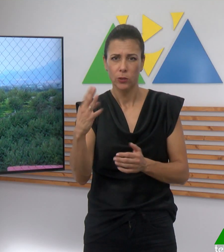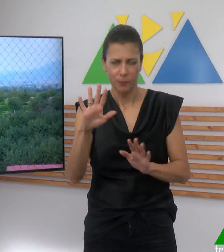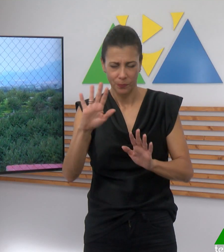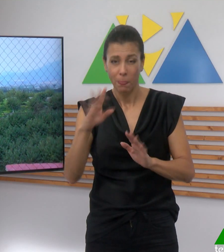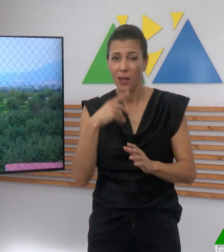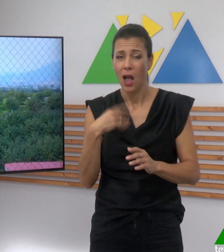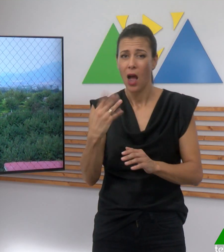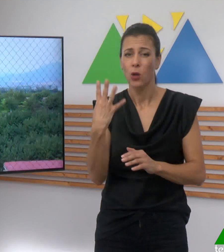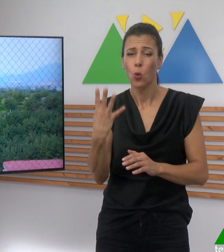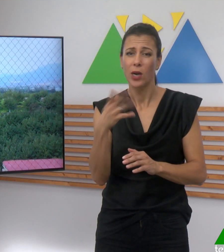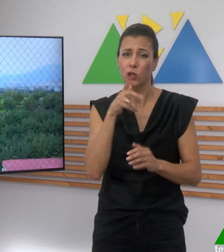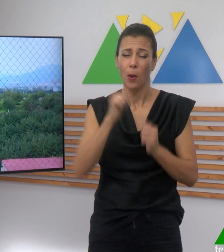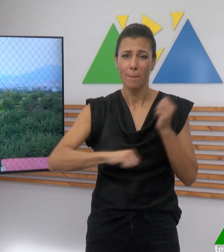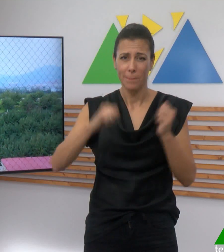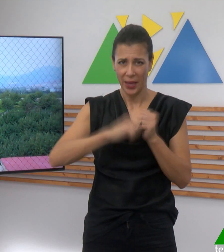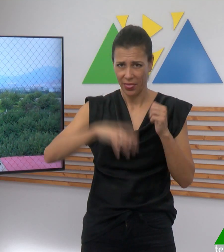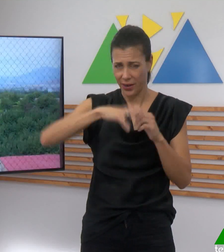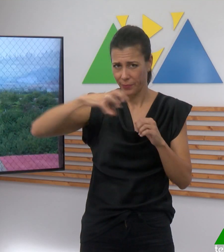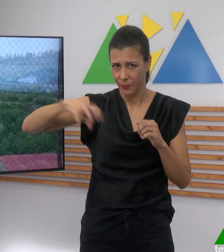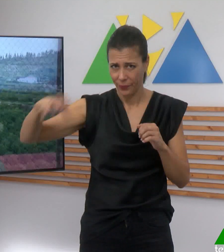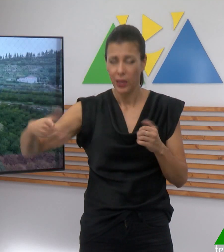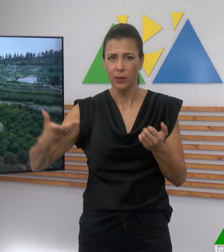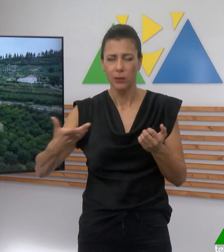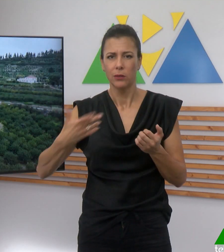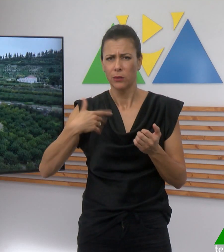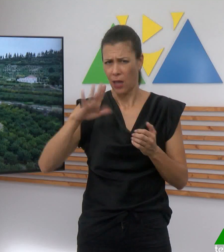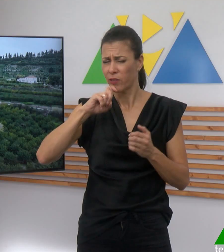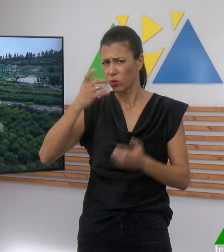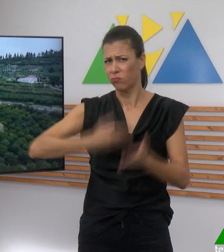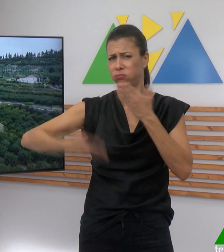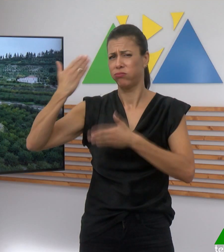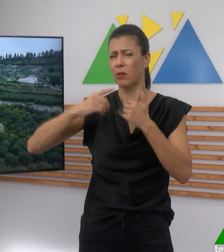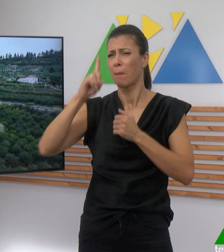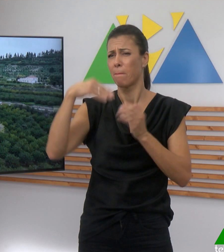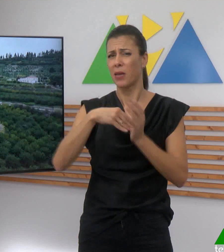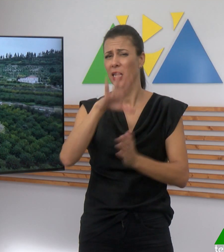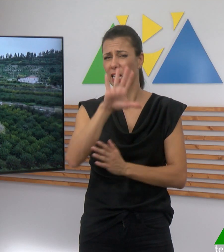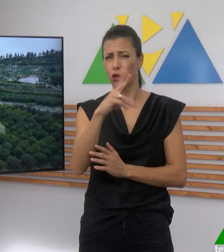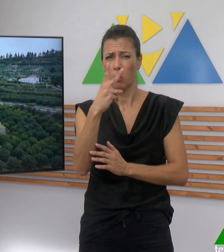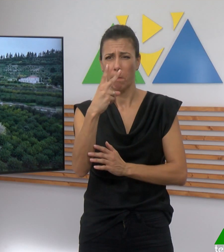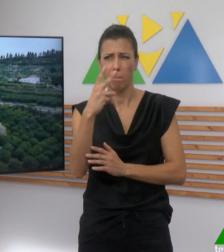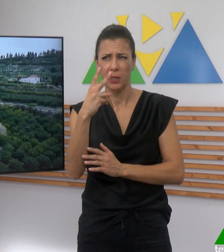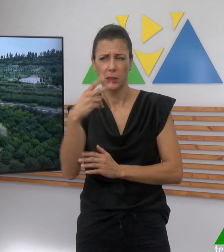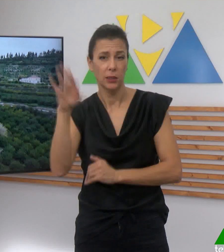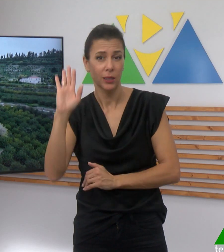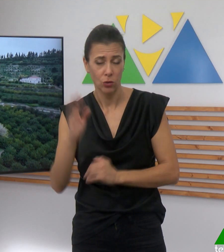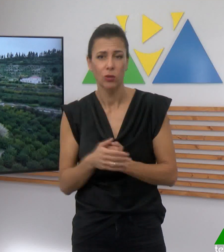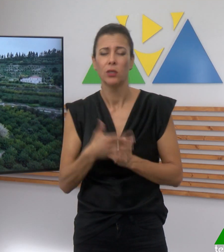escritura de arrendamiento que hace y estamos remontándonos a 1520 y tanto dice que tenía cuatro